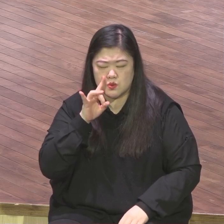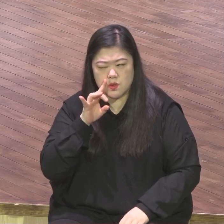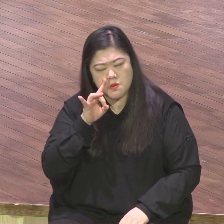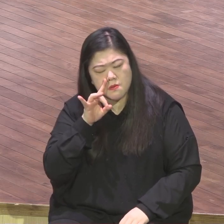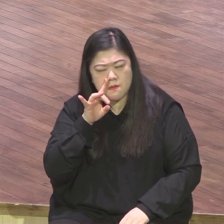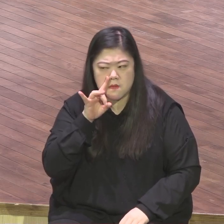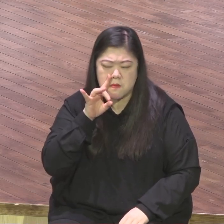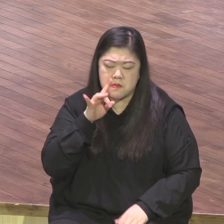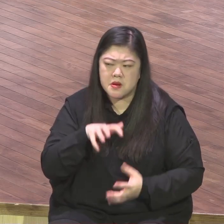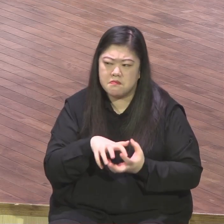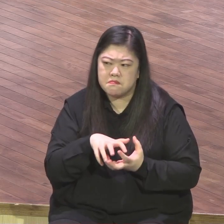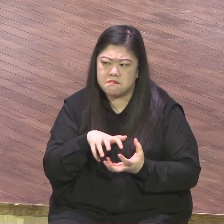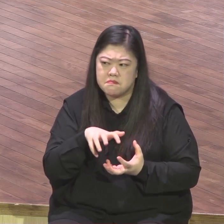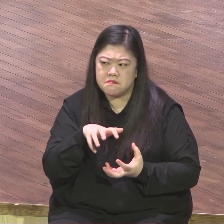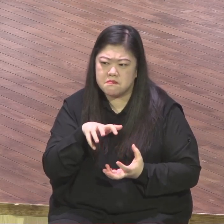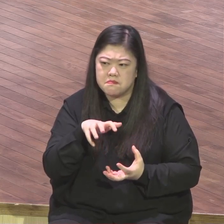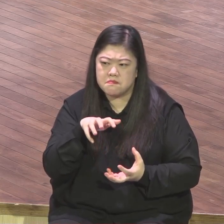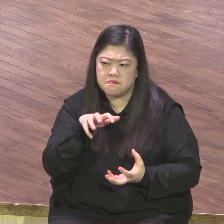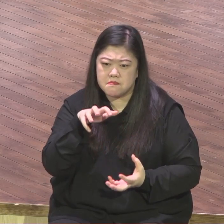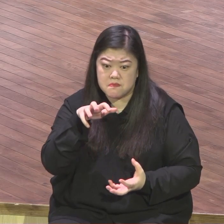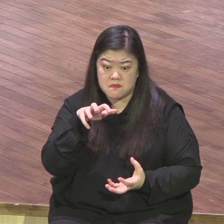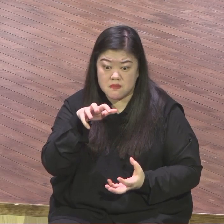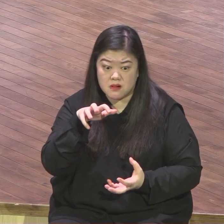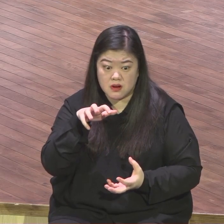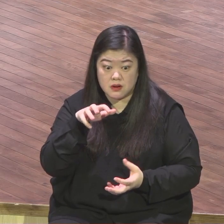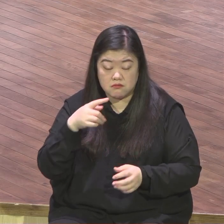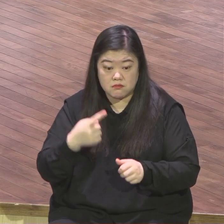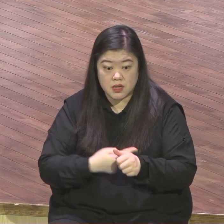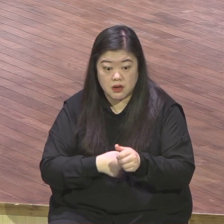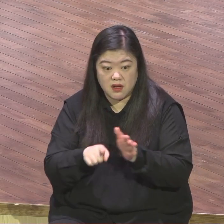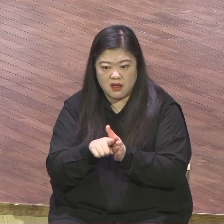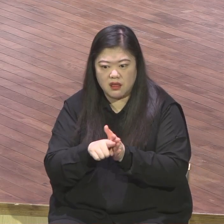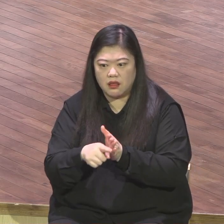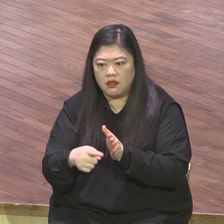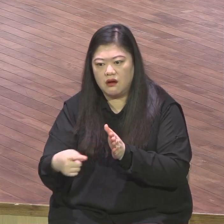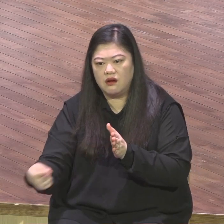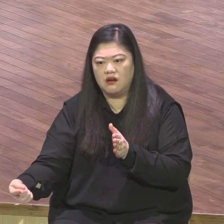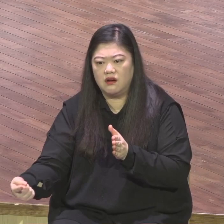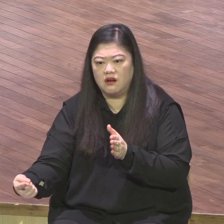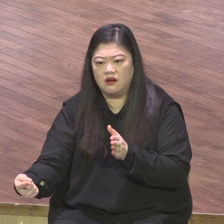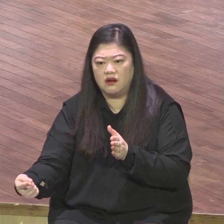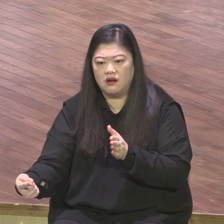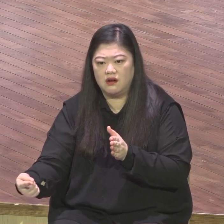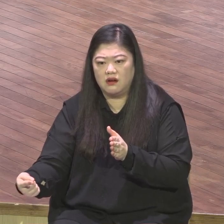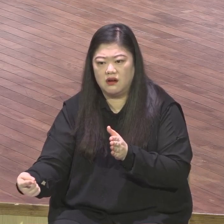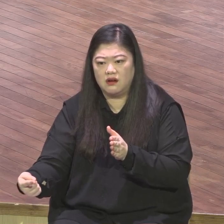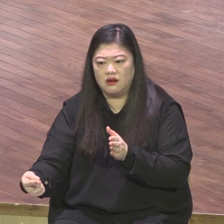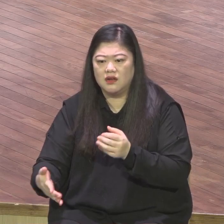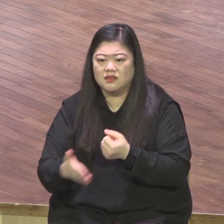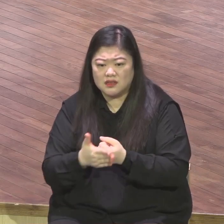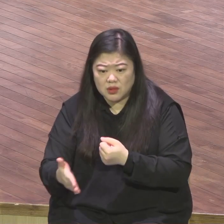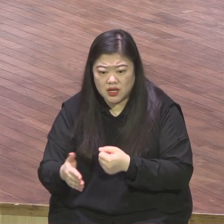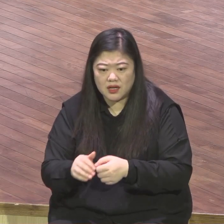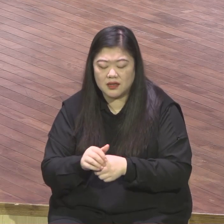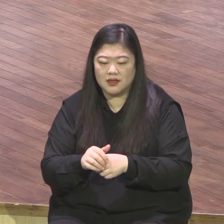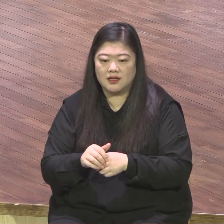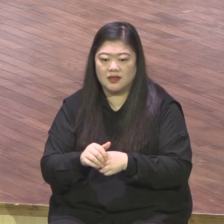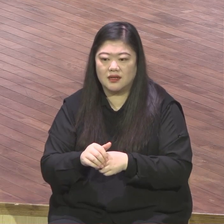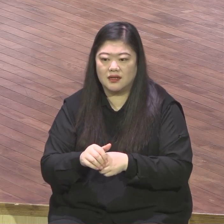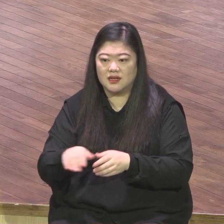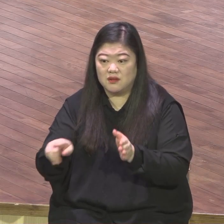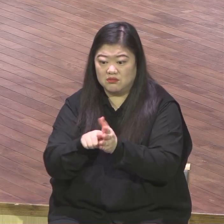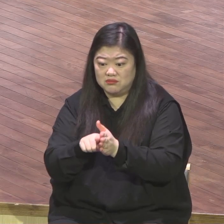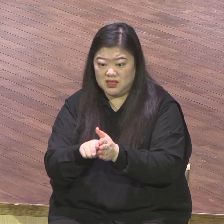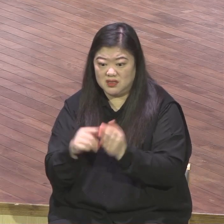여러분의 영적 발목을 확 잡기 때문에 은혜 못 받아요. 신앙 성장 안 돼요. 그래서 5년이나 10년이나 20년이나 거꾸라지